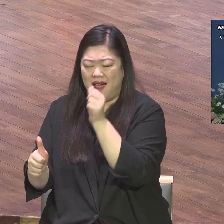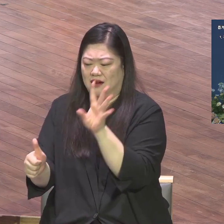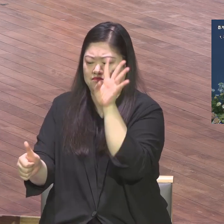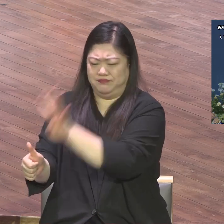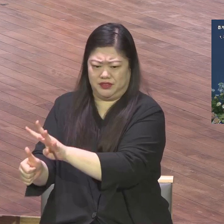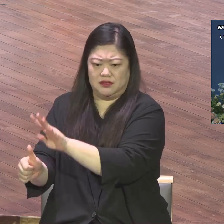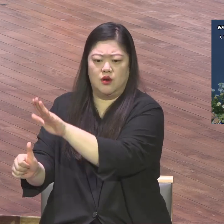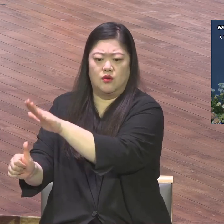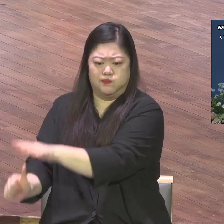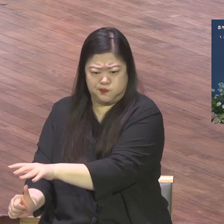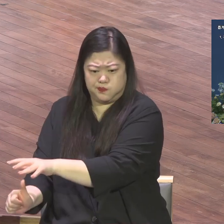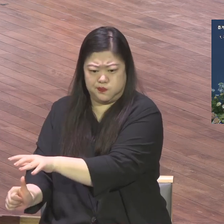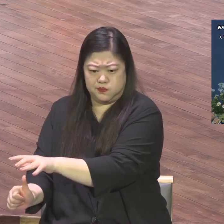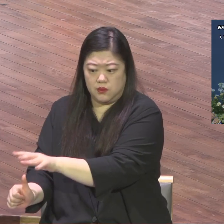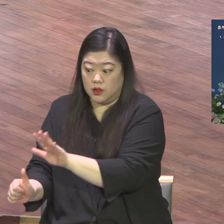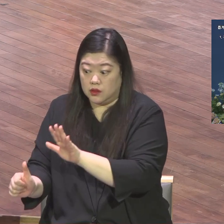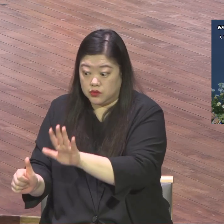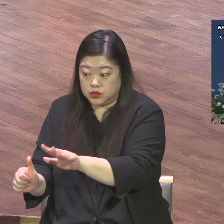집어넣은 이 핍박이